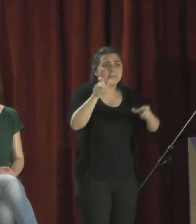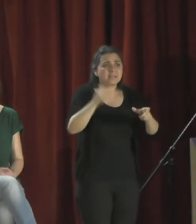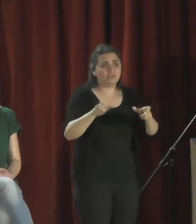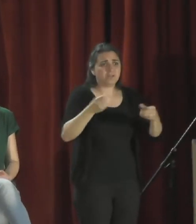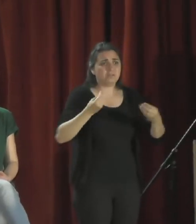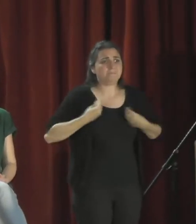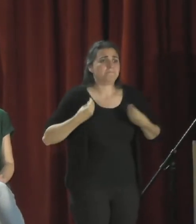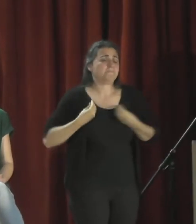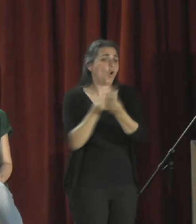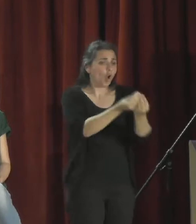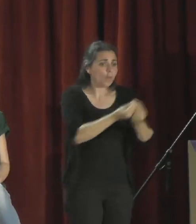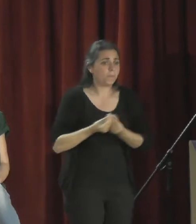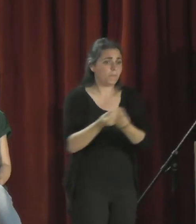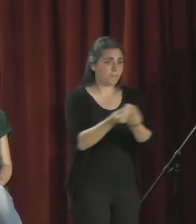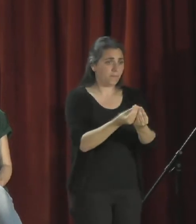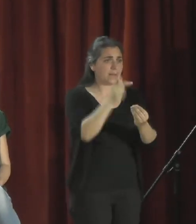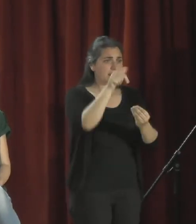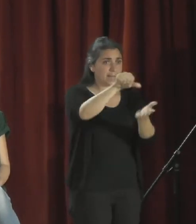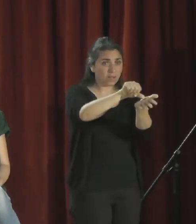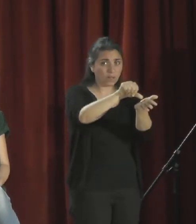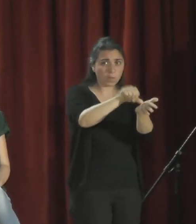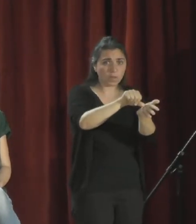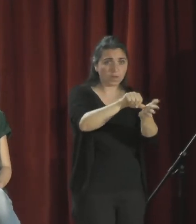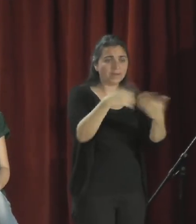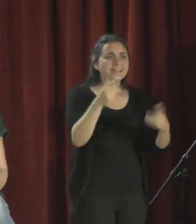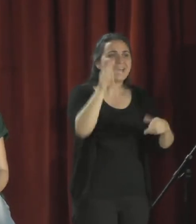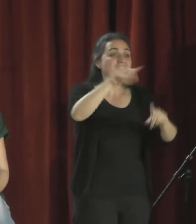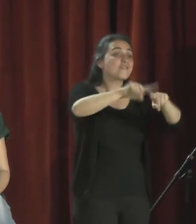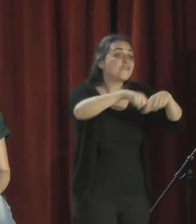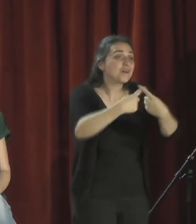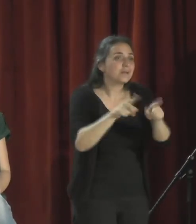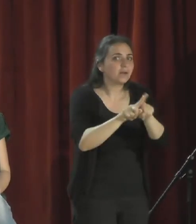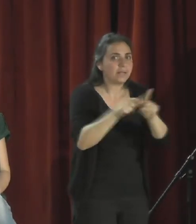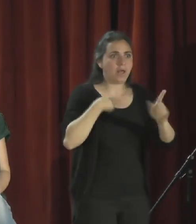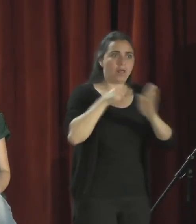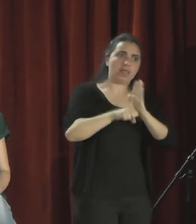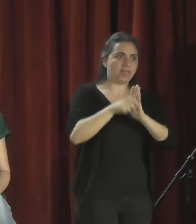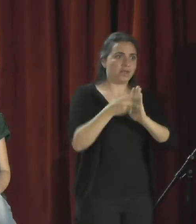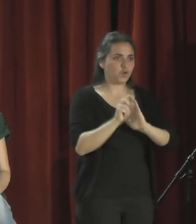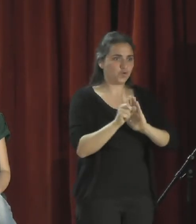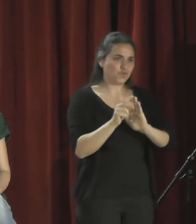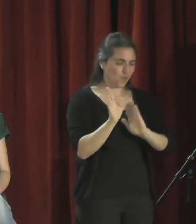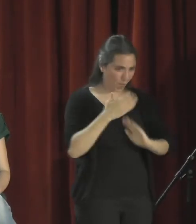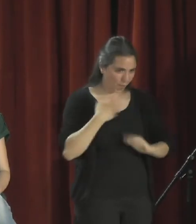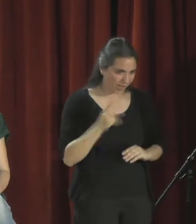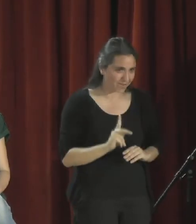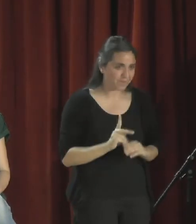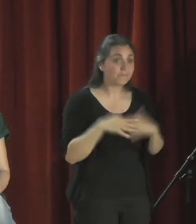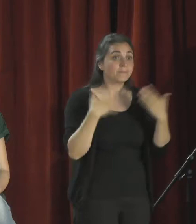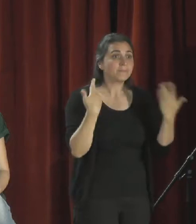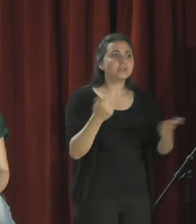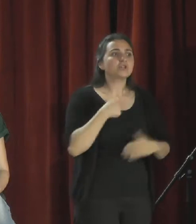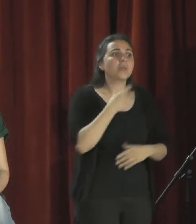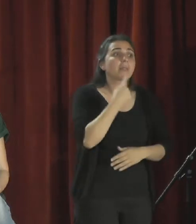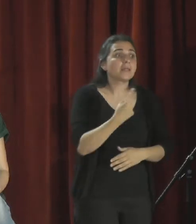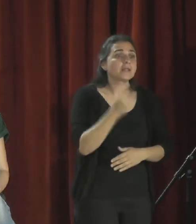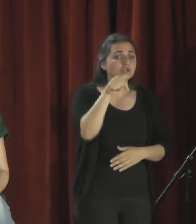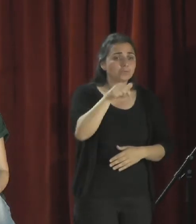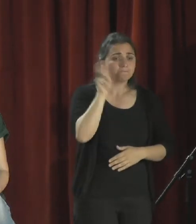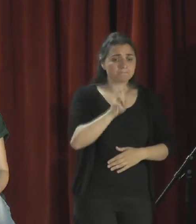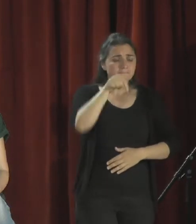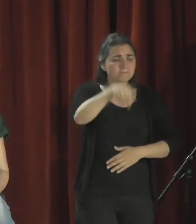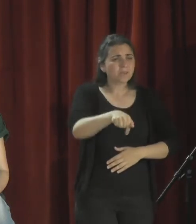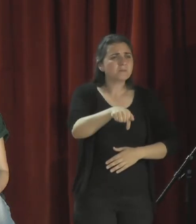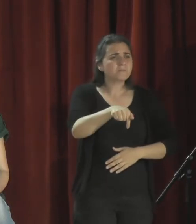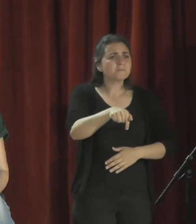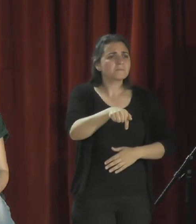sociedade. E xa que estamos aquí en familia, non me quero enrollar moito máis, vos vou contar unha cousa. Eu estou aquí como